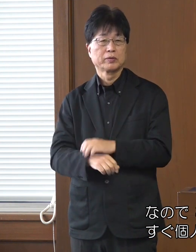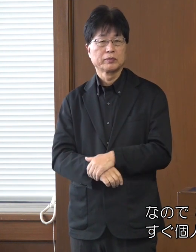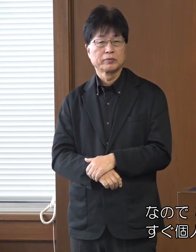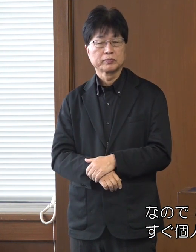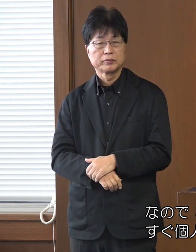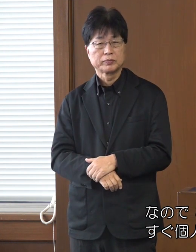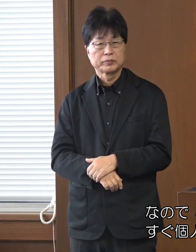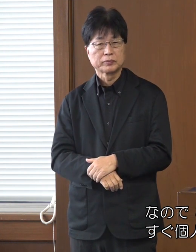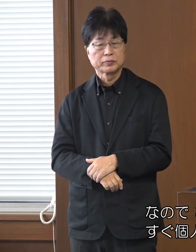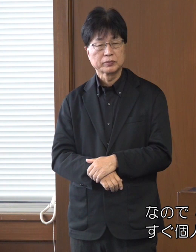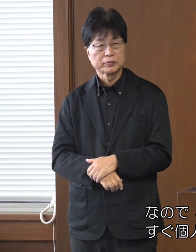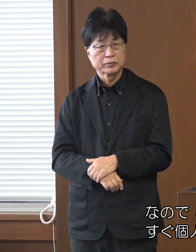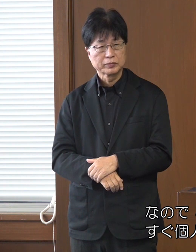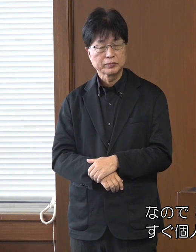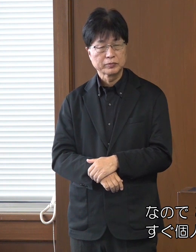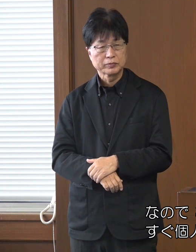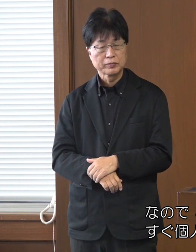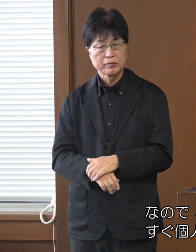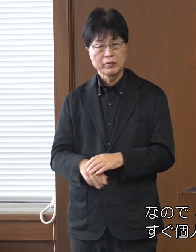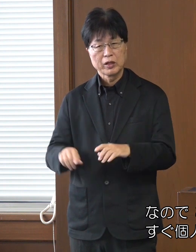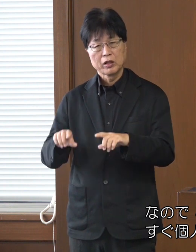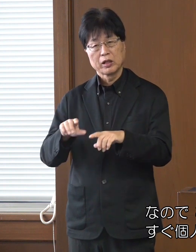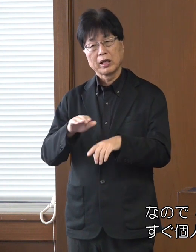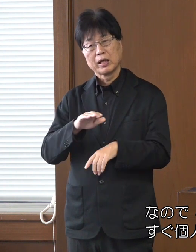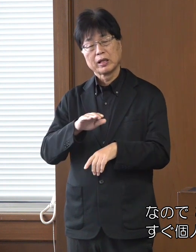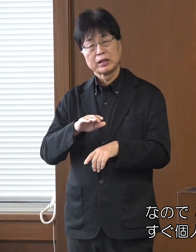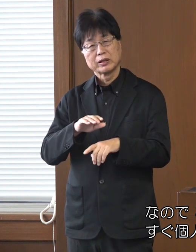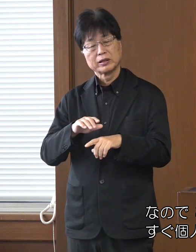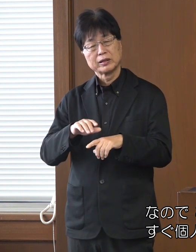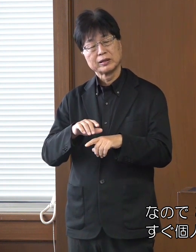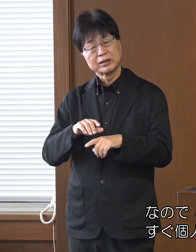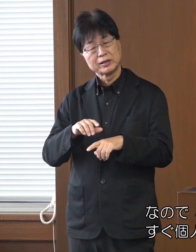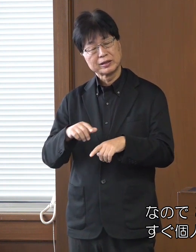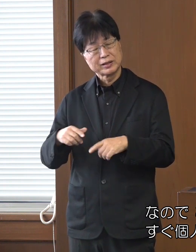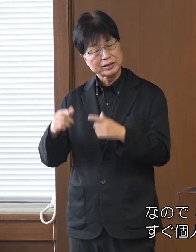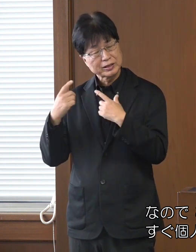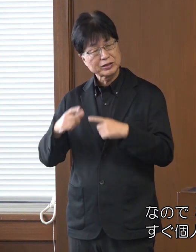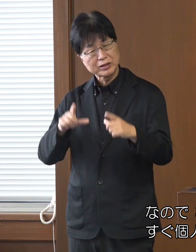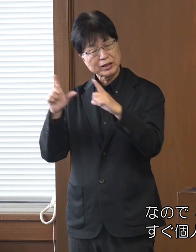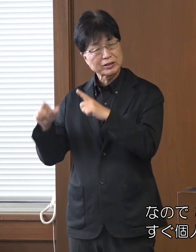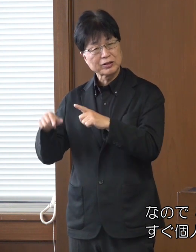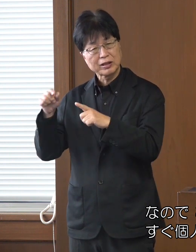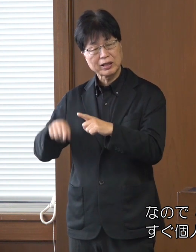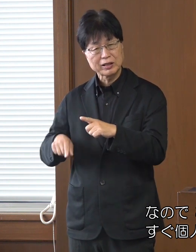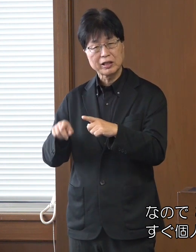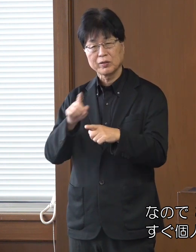れ平時で考えるとすぐその個人情報とかって言うし、